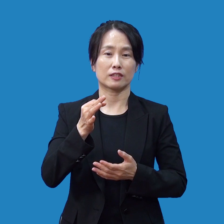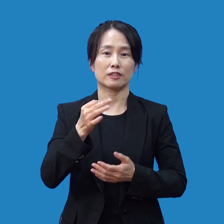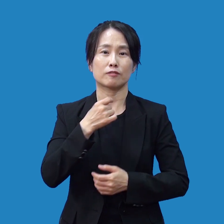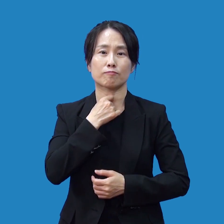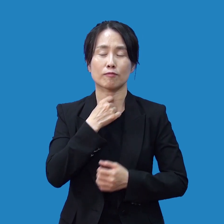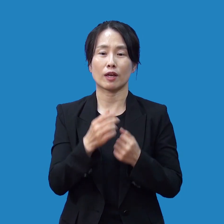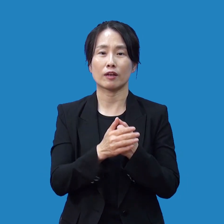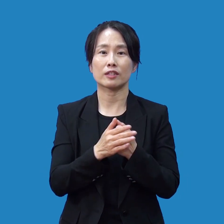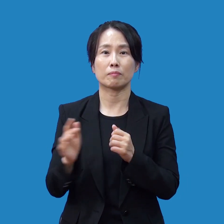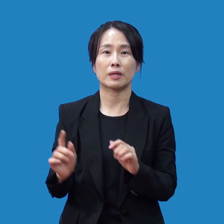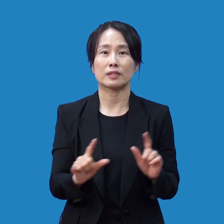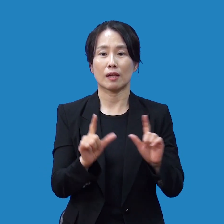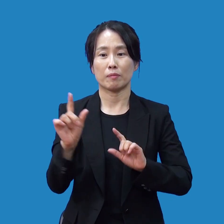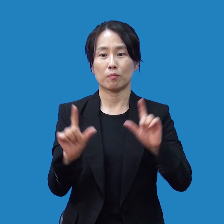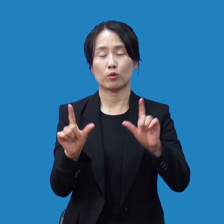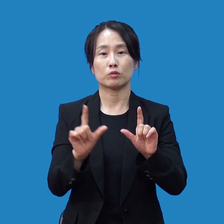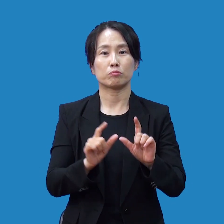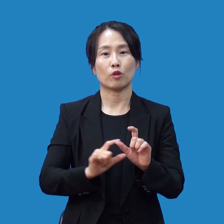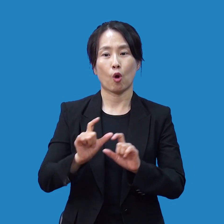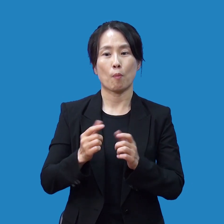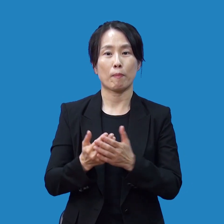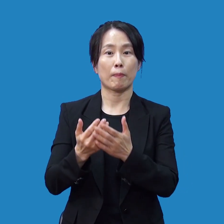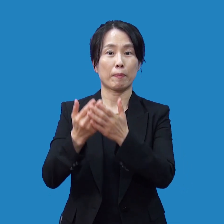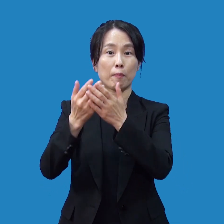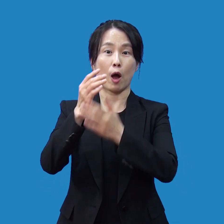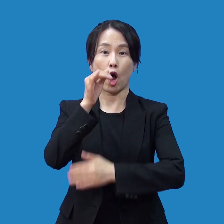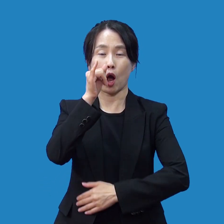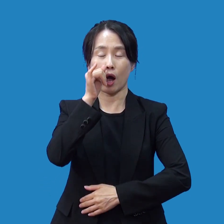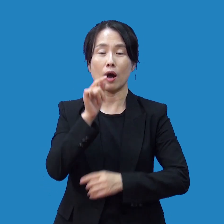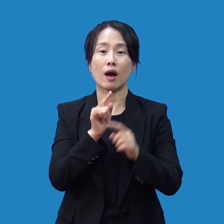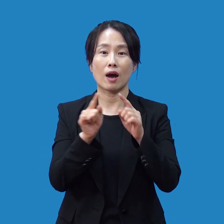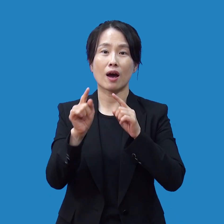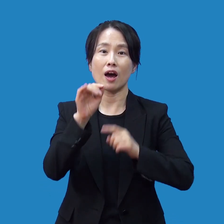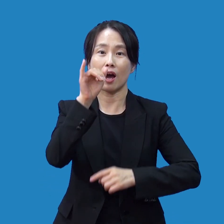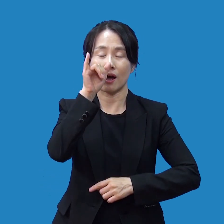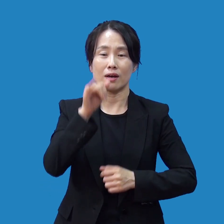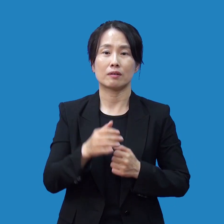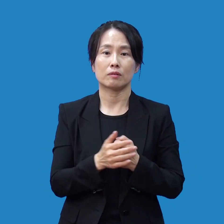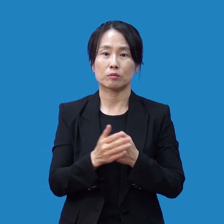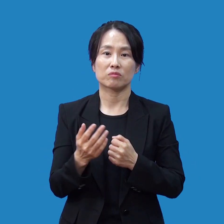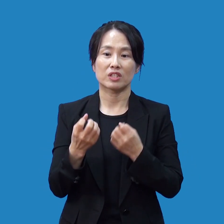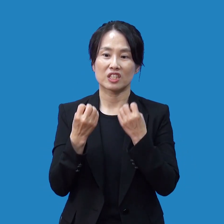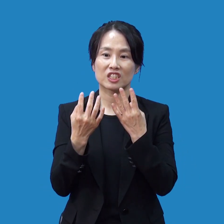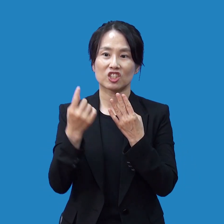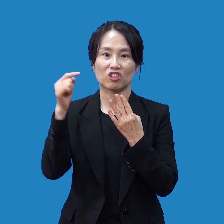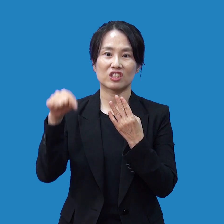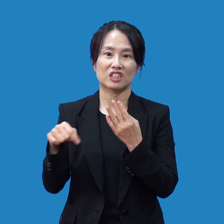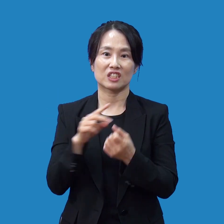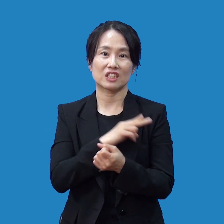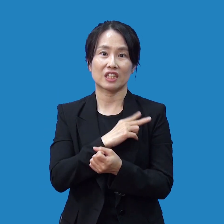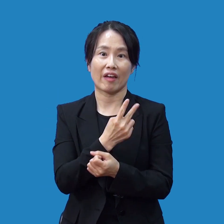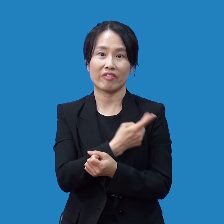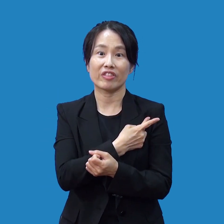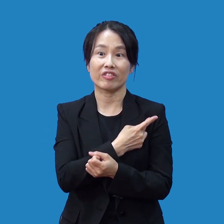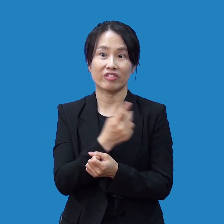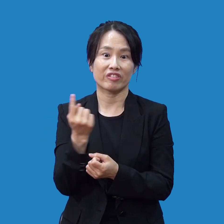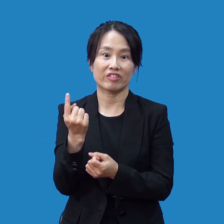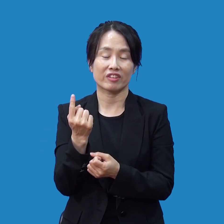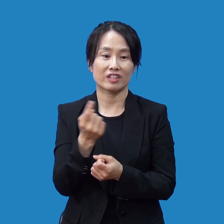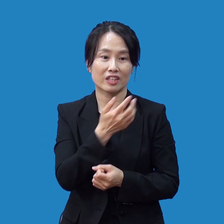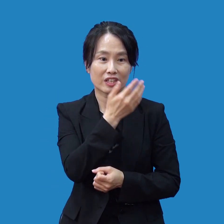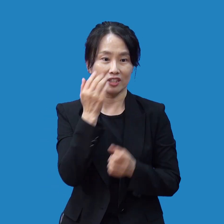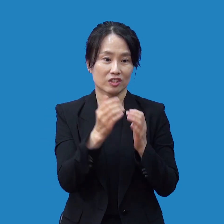질이 더 나아진다고 이렇게 합니다. 그러니까 이제 신천지 같은 그 이단들이 이